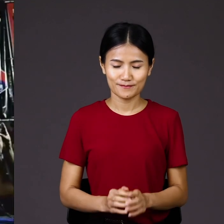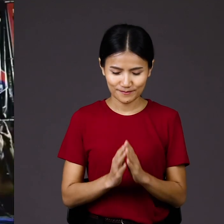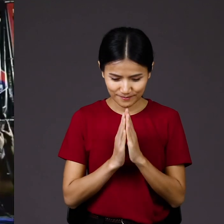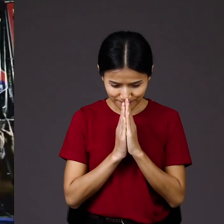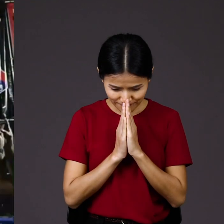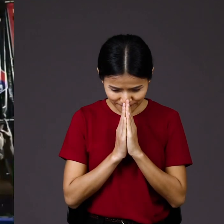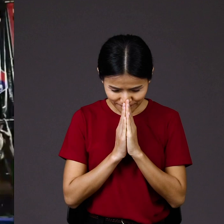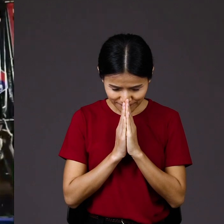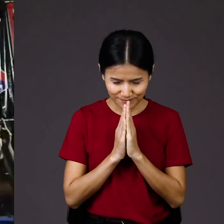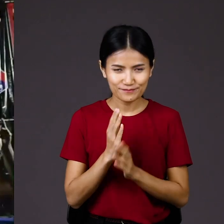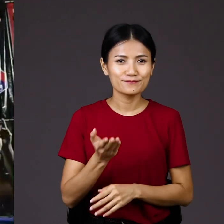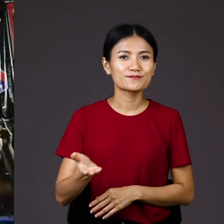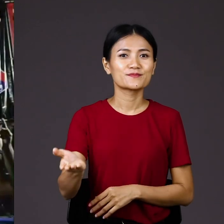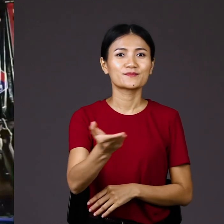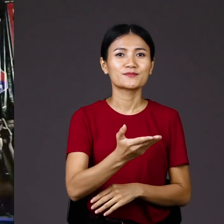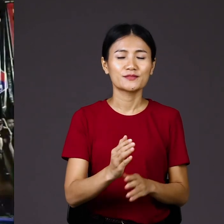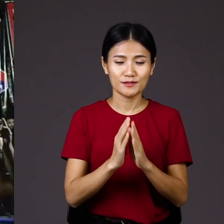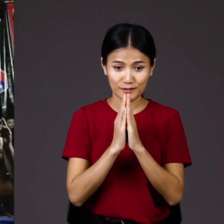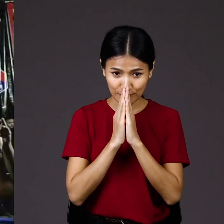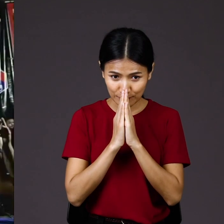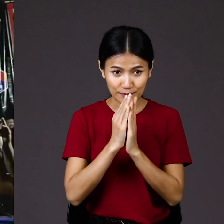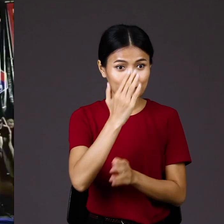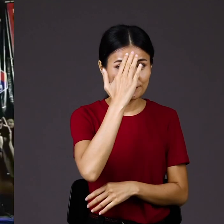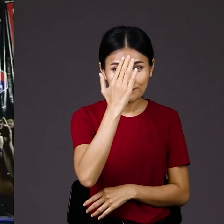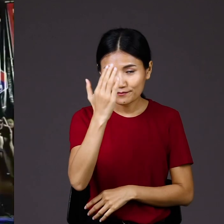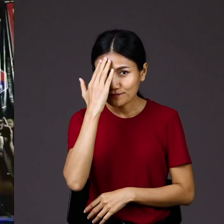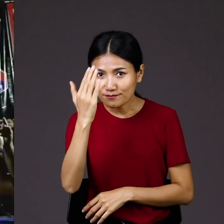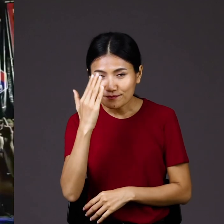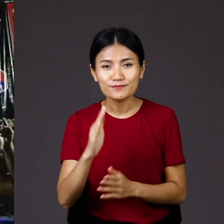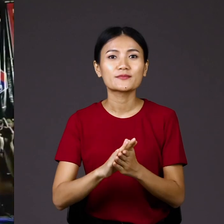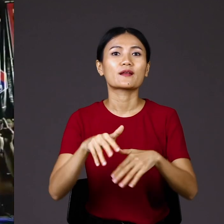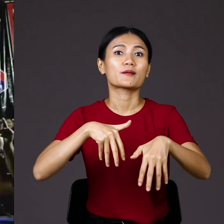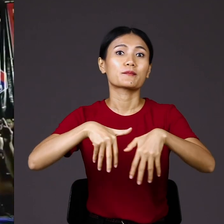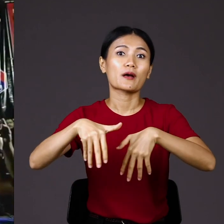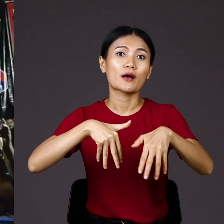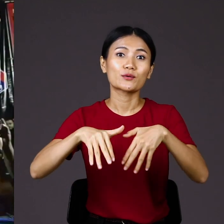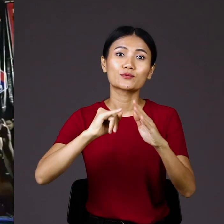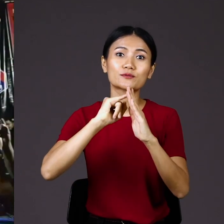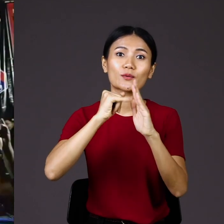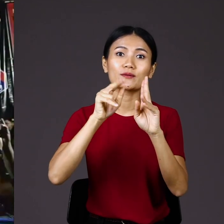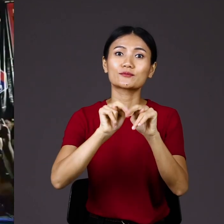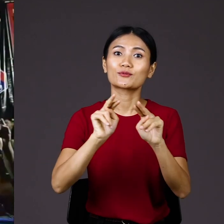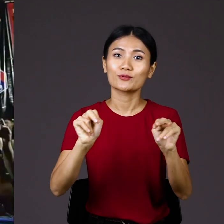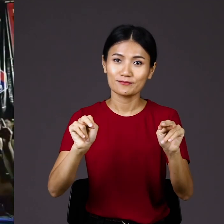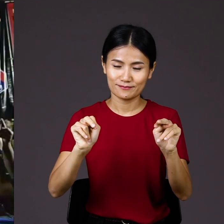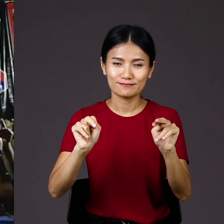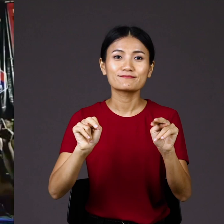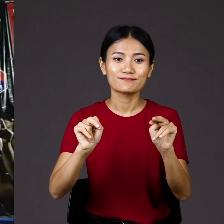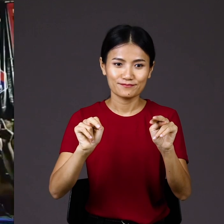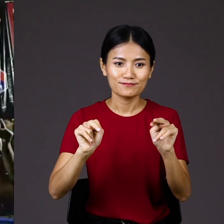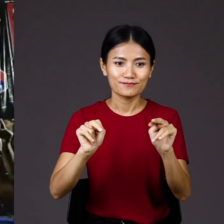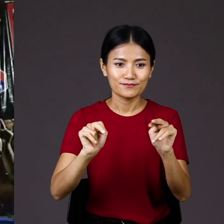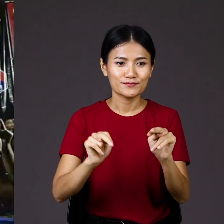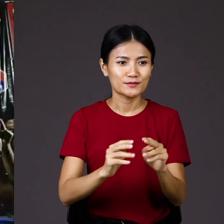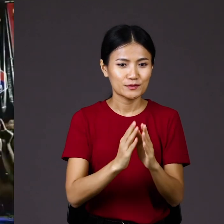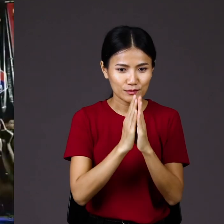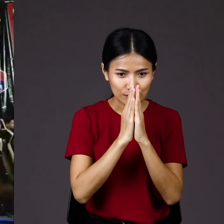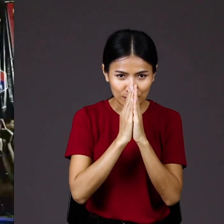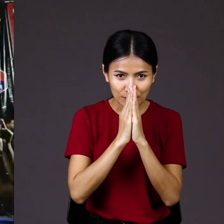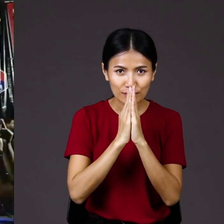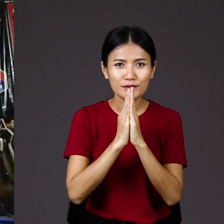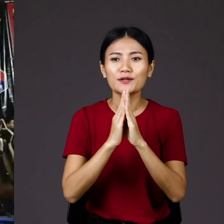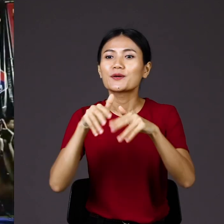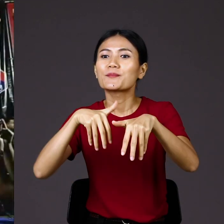สวัสดีครับสวัสดีพ่อแม่พี่น้องชาวจังหวัดนนทบุรีสวัสดีพ่อแ